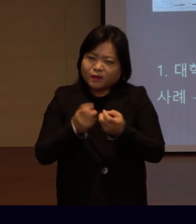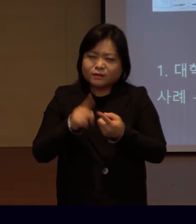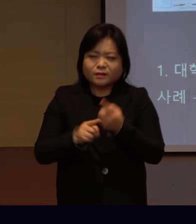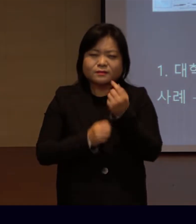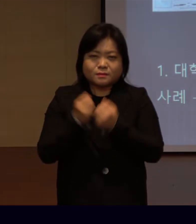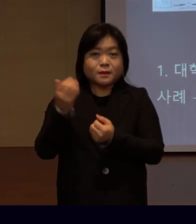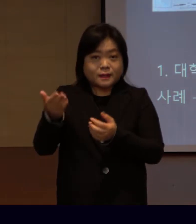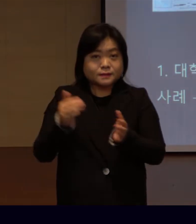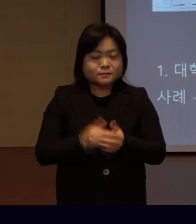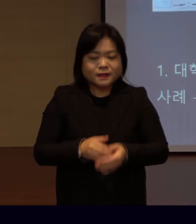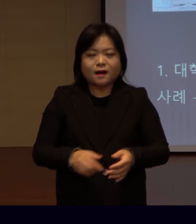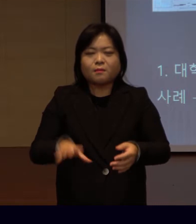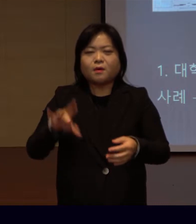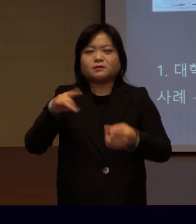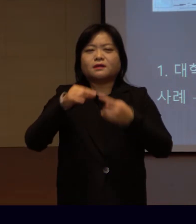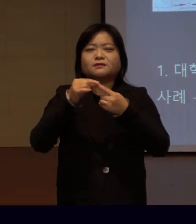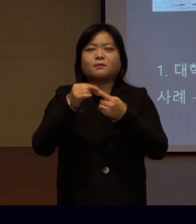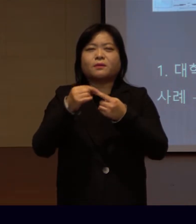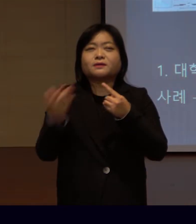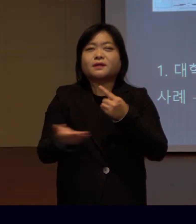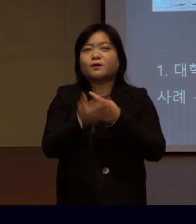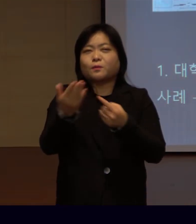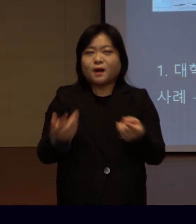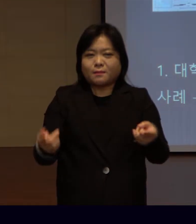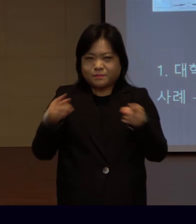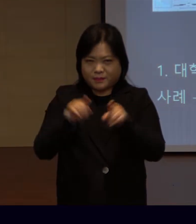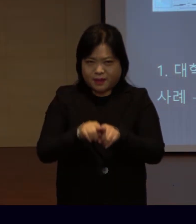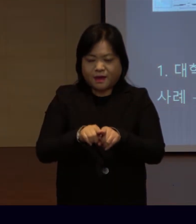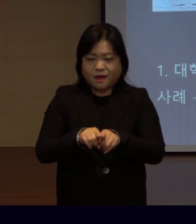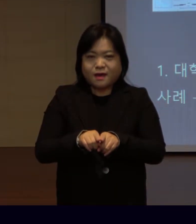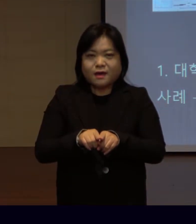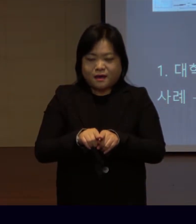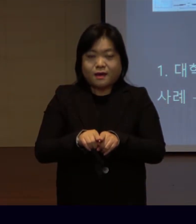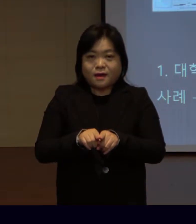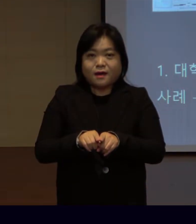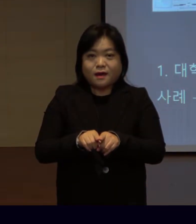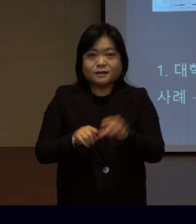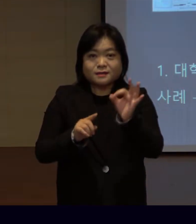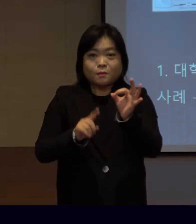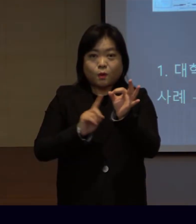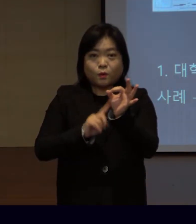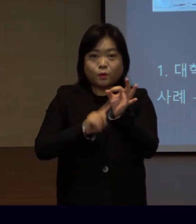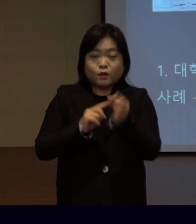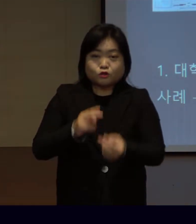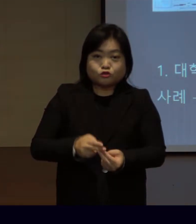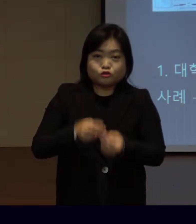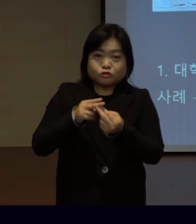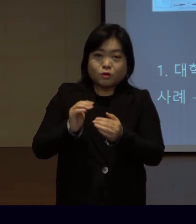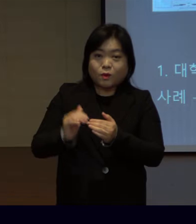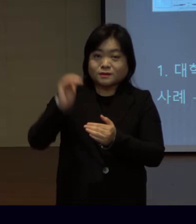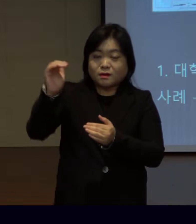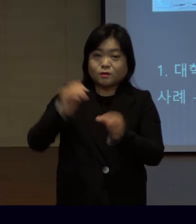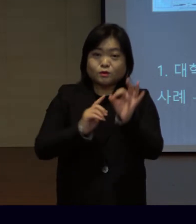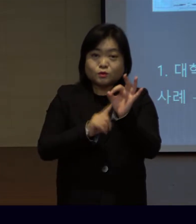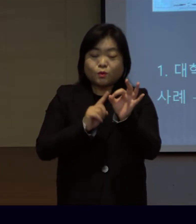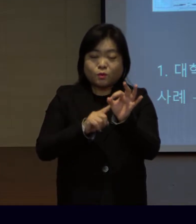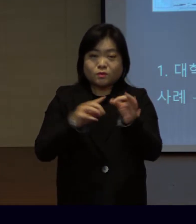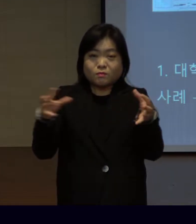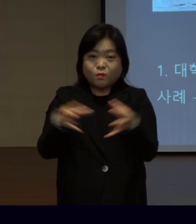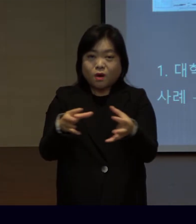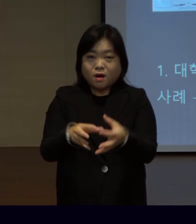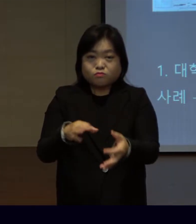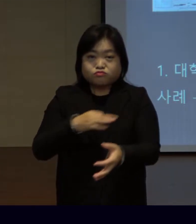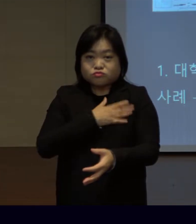살펴보겠습니다. 첫 번째 제가 여러분과 함께 돈의 자본 축적 과정, 재산 축적의 사례로